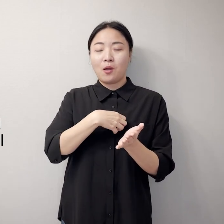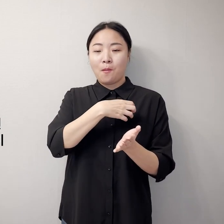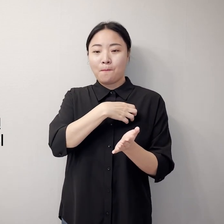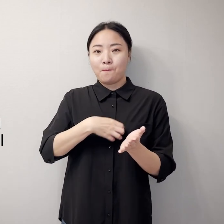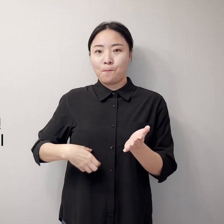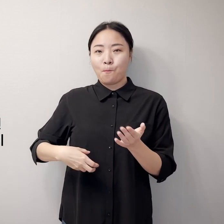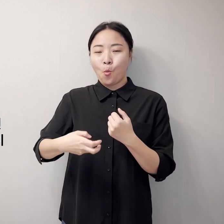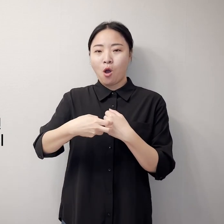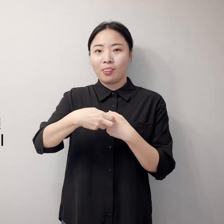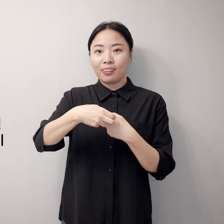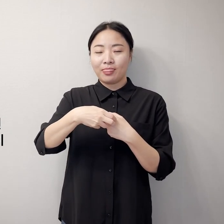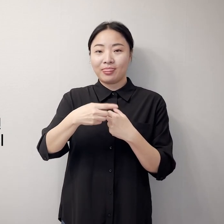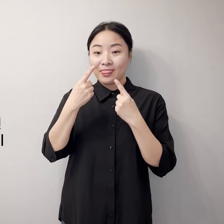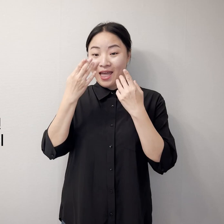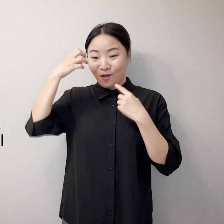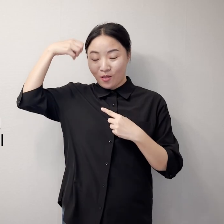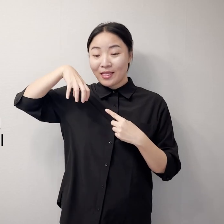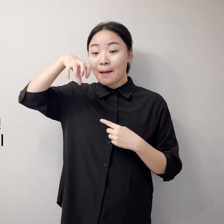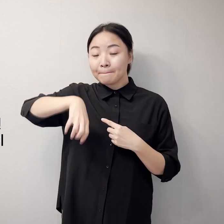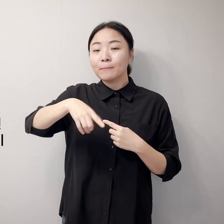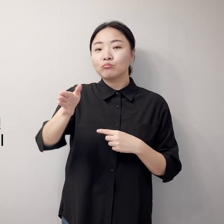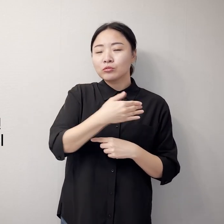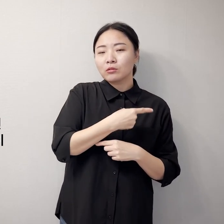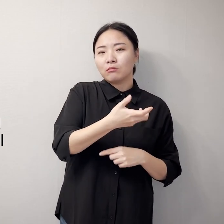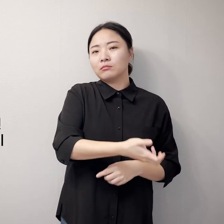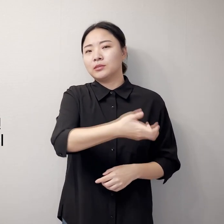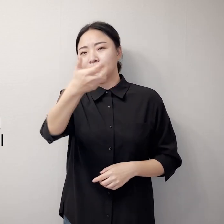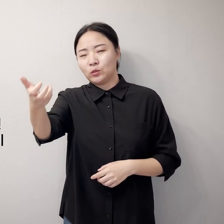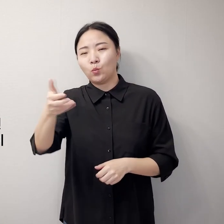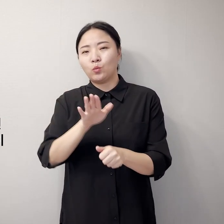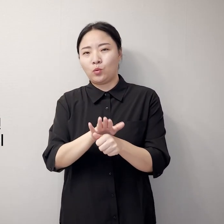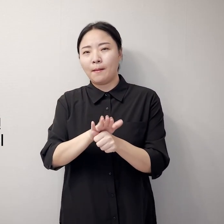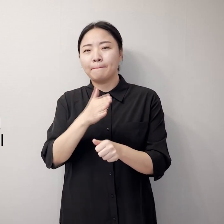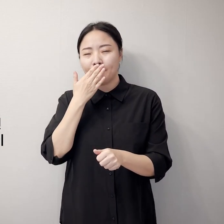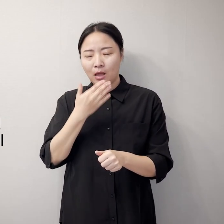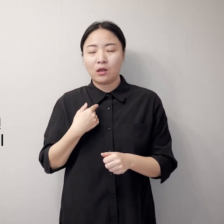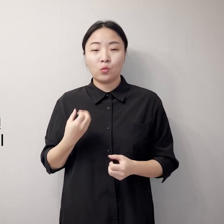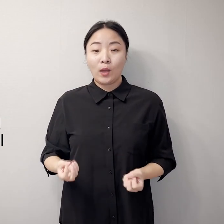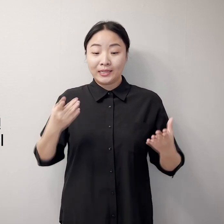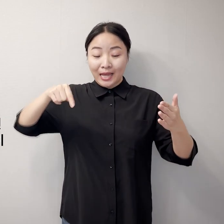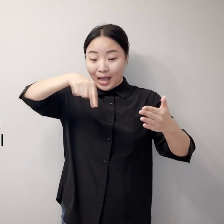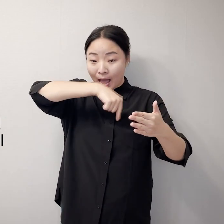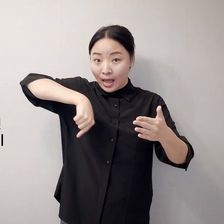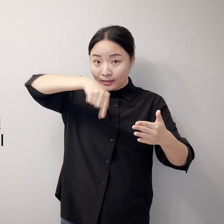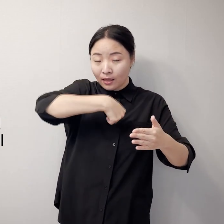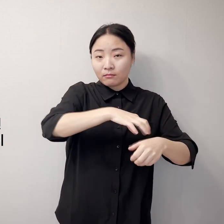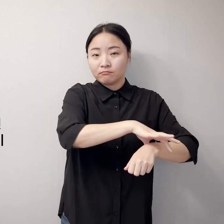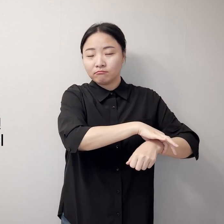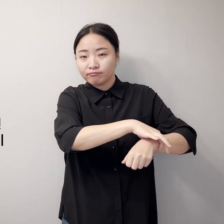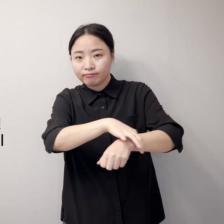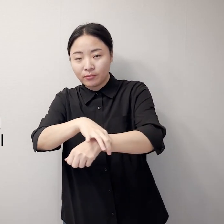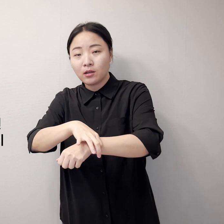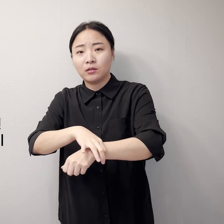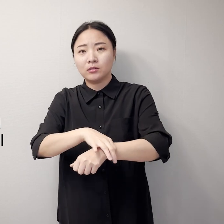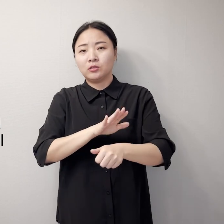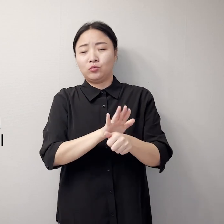앞에서 행사 공간까지의 이동 지원이 가능하며 행사 공간 내부의 안내 보행이 가능합니다